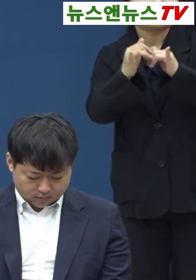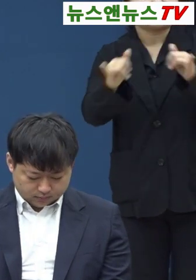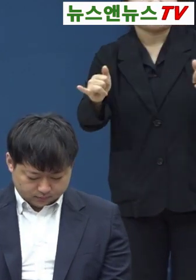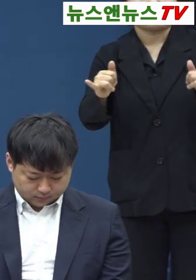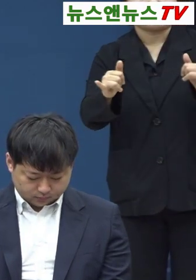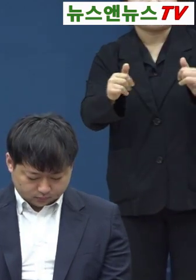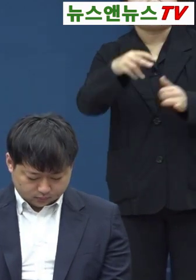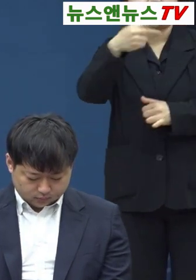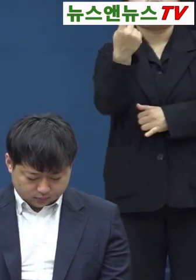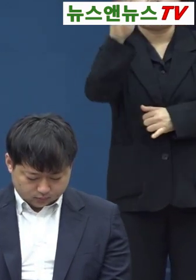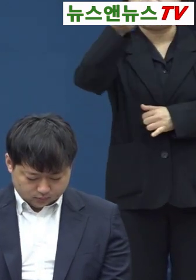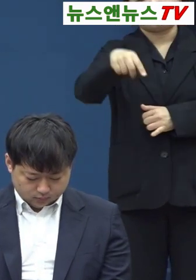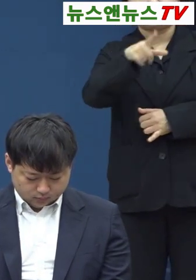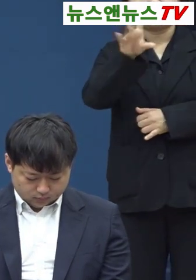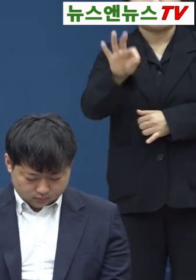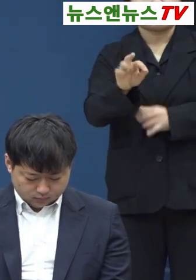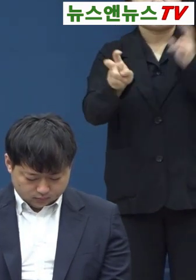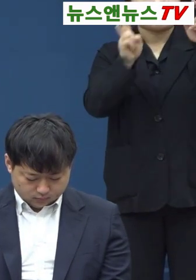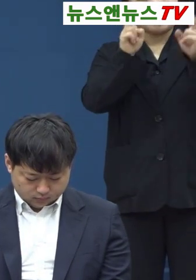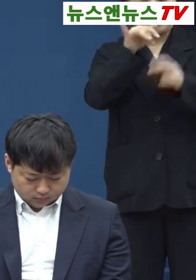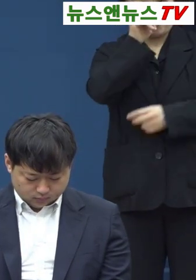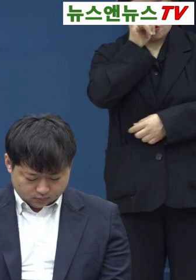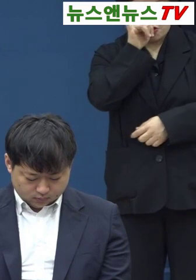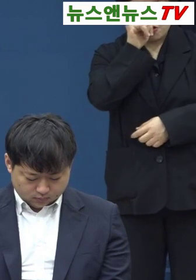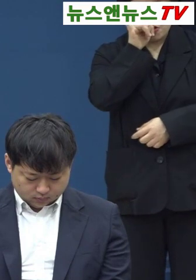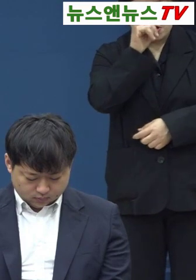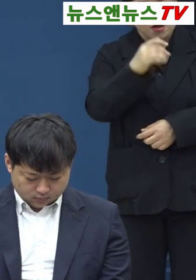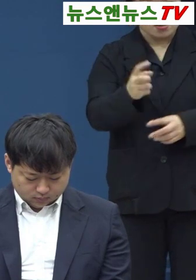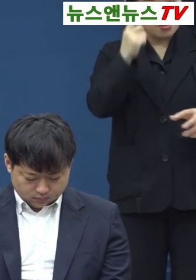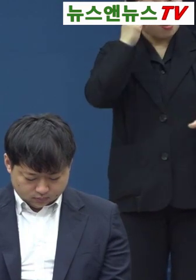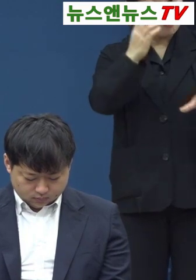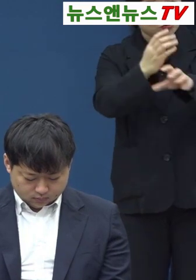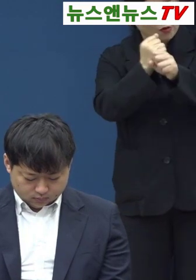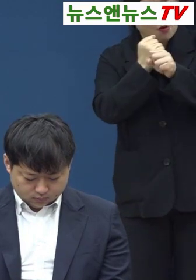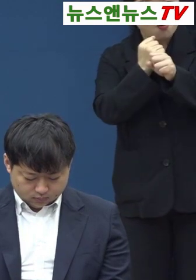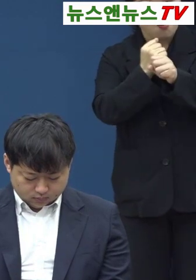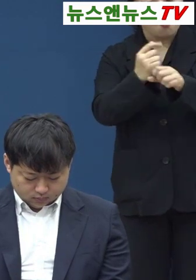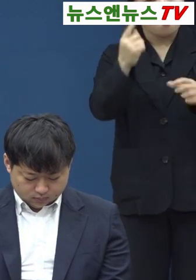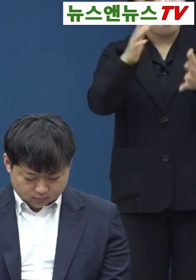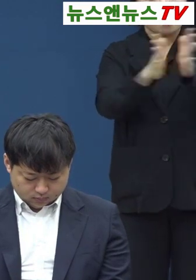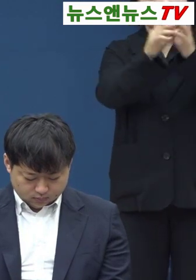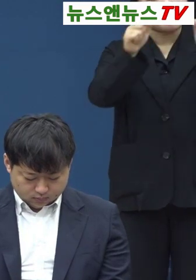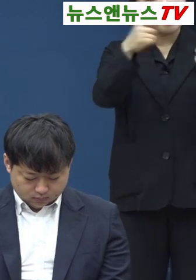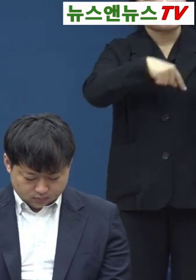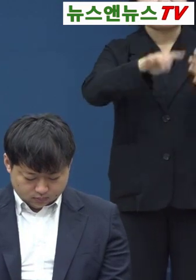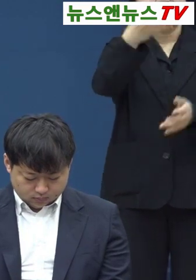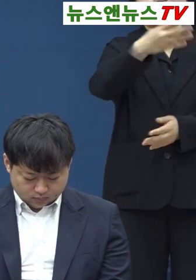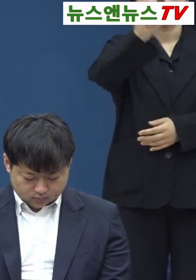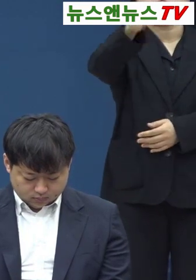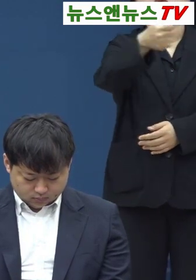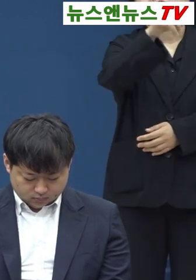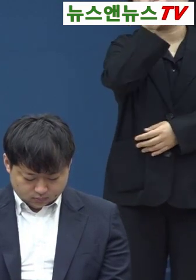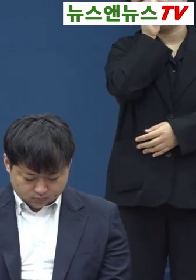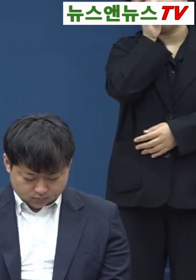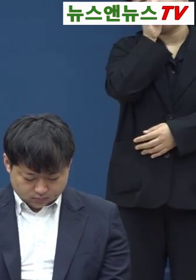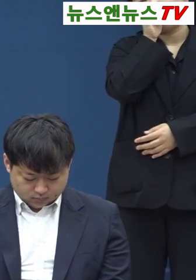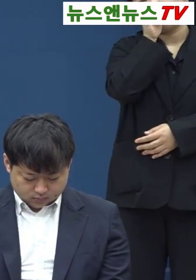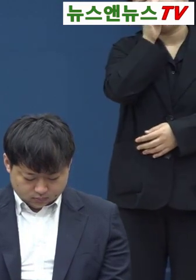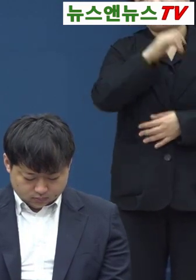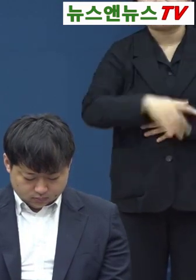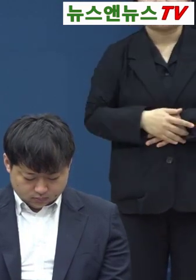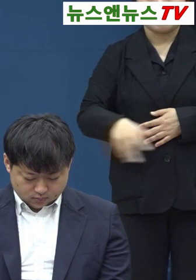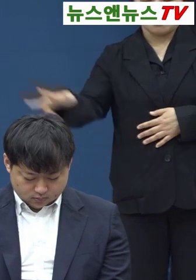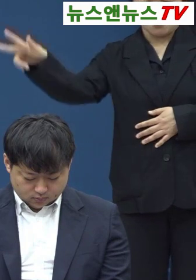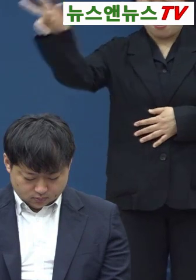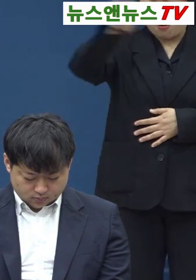업체가 화성에 있어요. 그리고 기업부설연구소가 우리 화성에만 4,500개가 있어요.